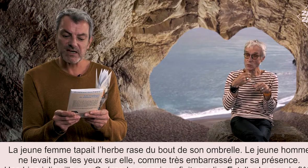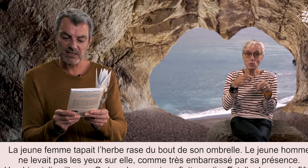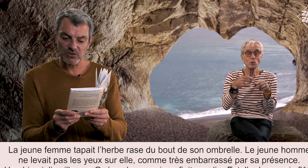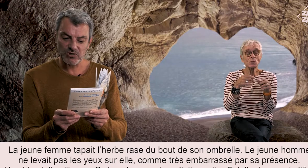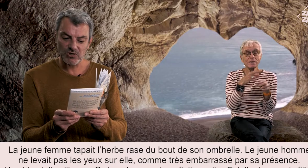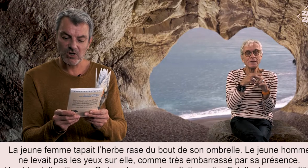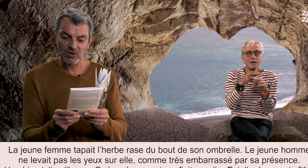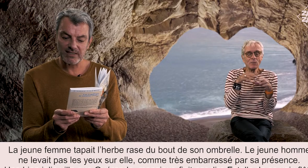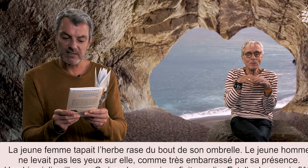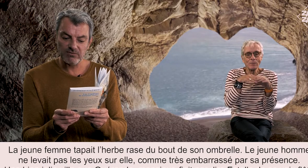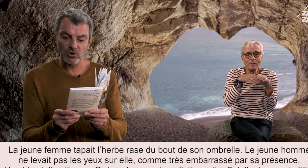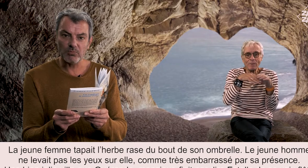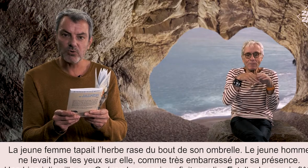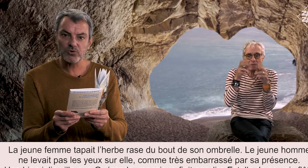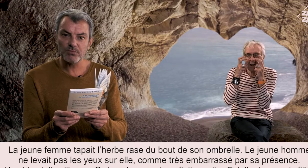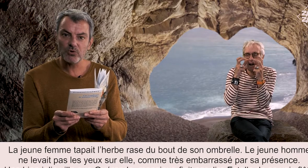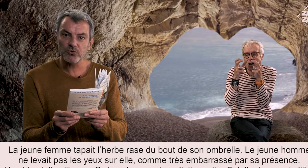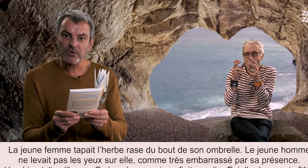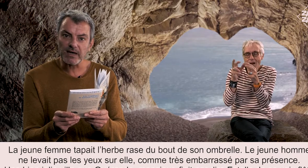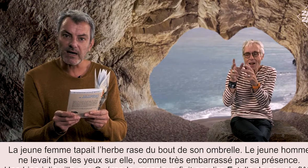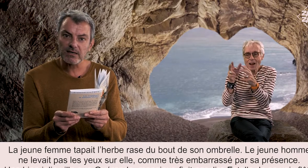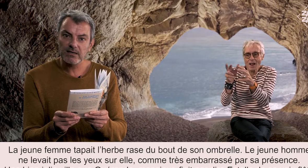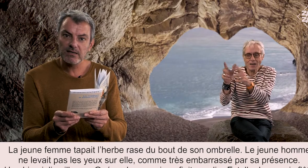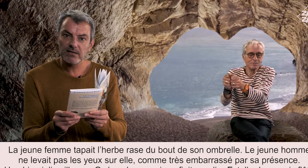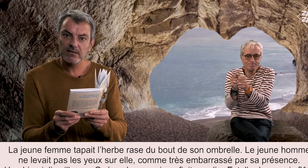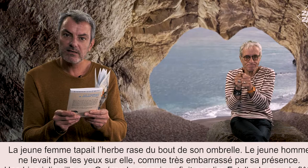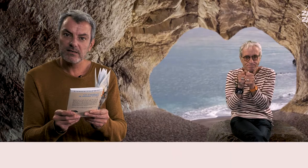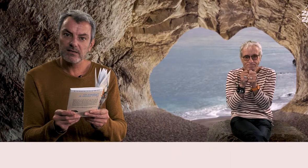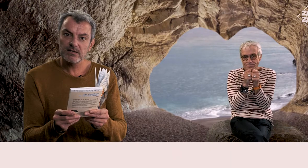balbutia Hector en la dévorant brusquement du regard.